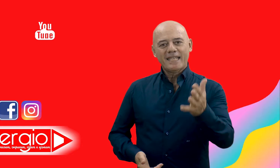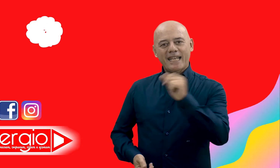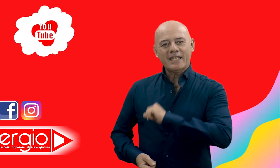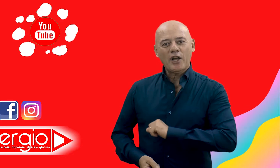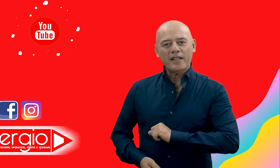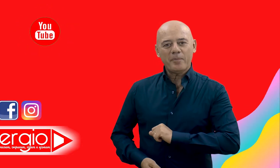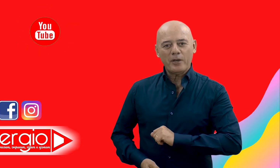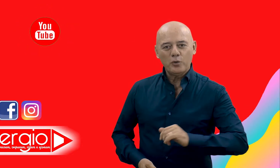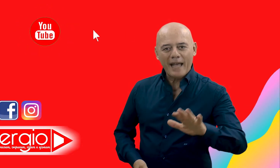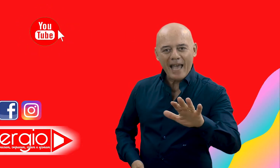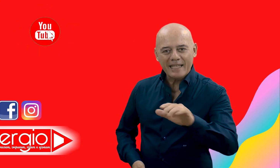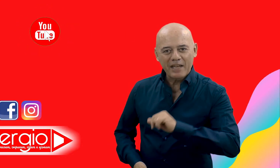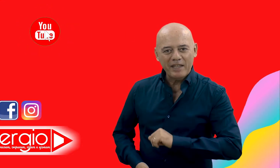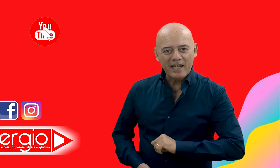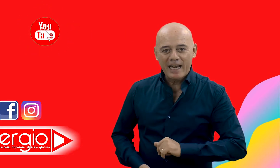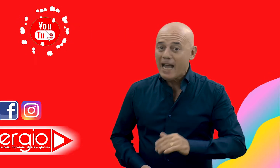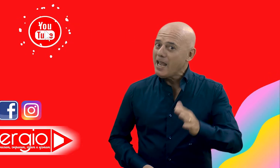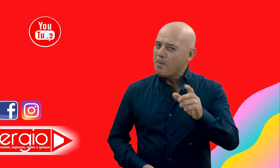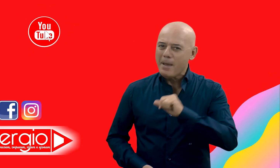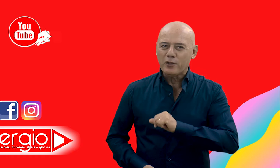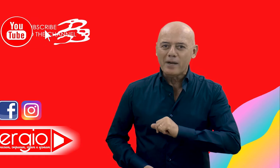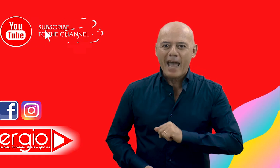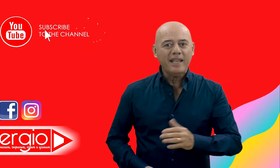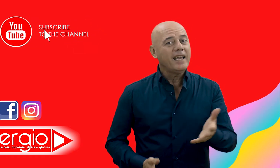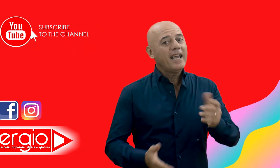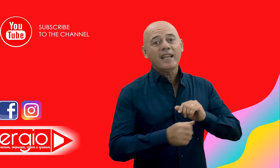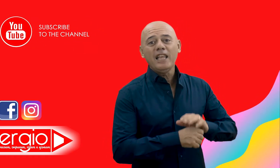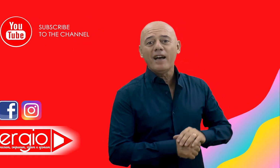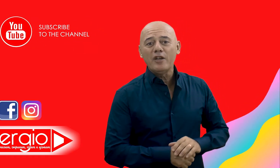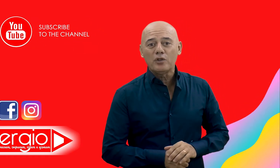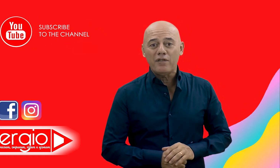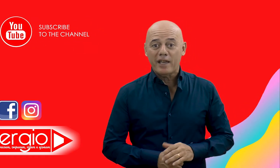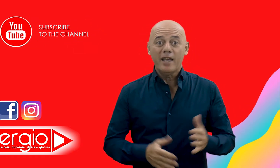Se la storia ti è piaciuta, iscriviti al canale, metti un like e attiva le notifiche